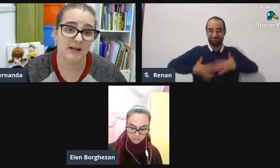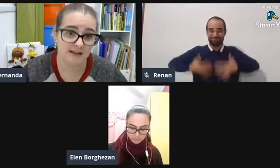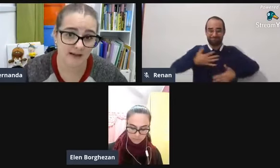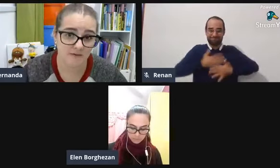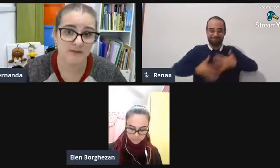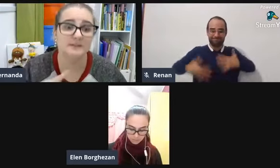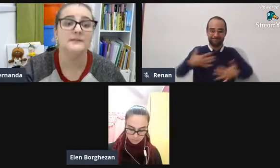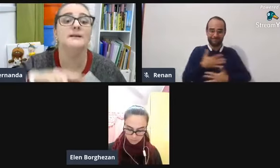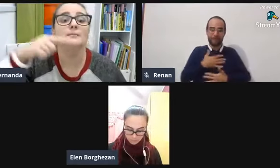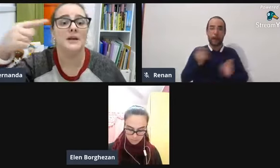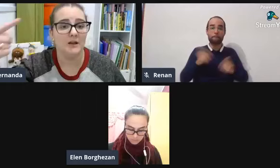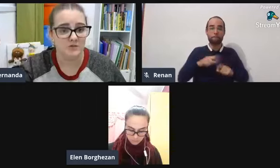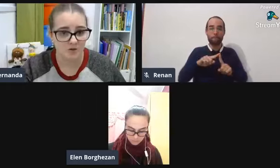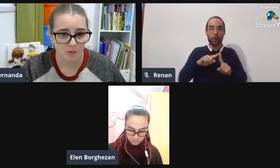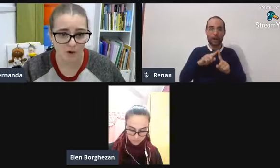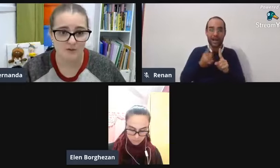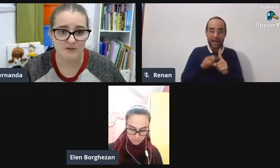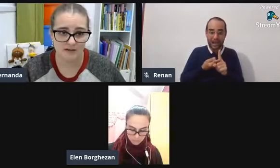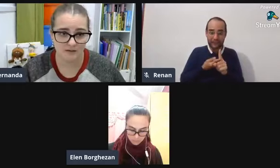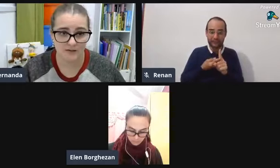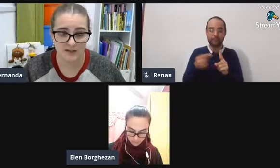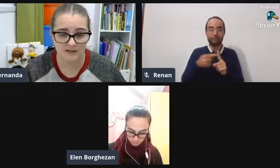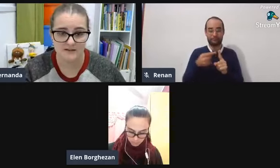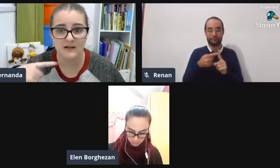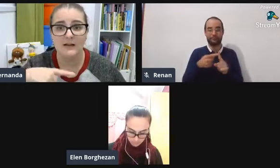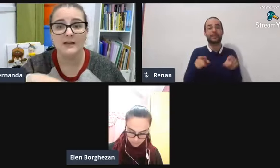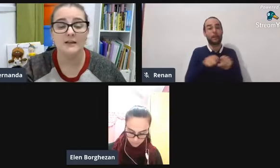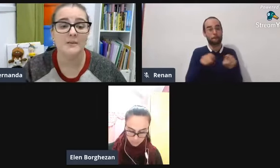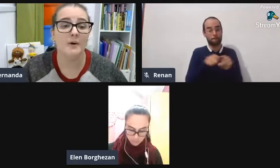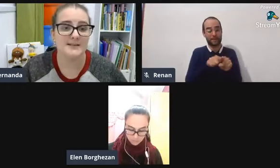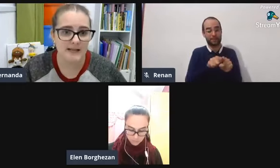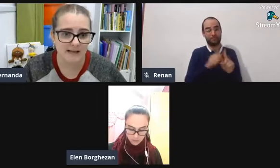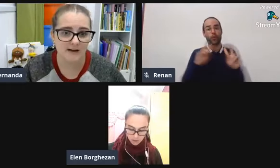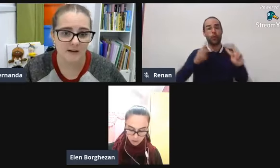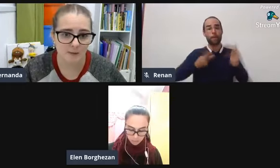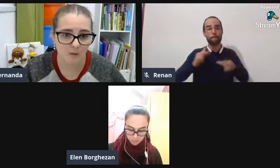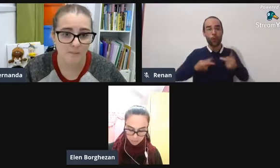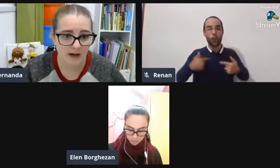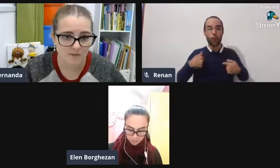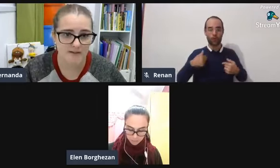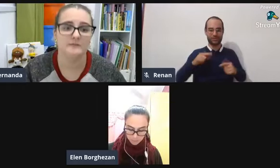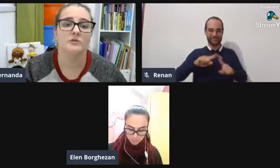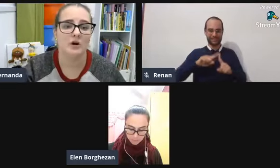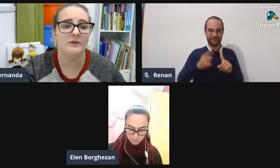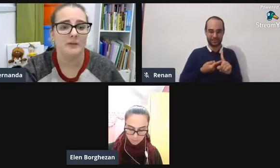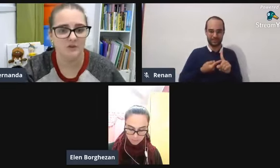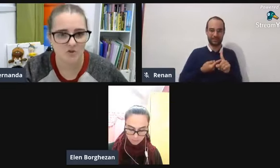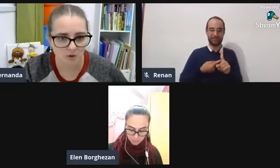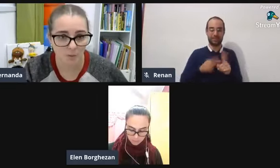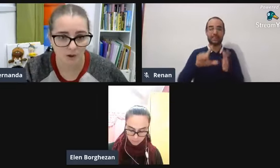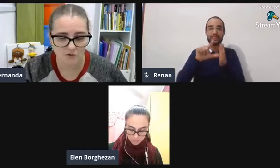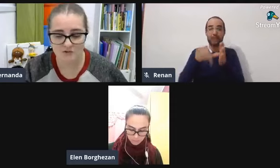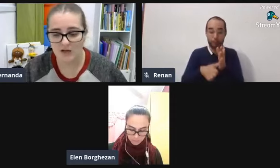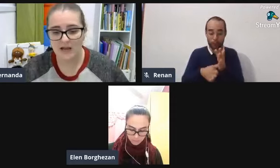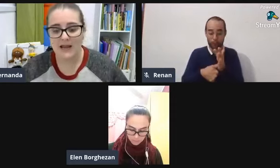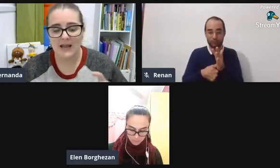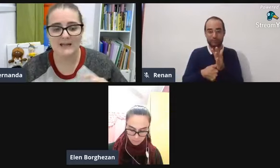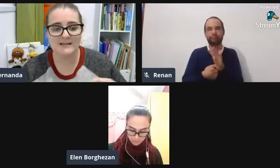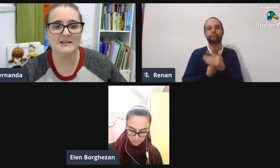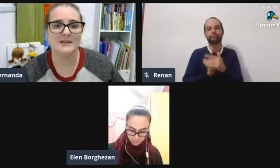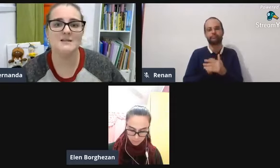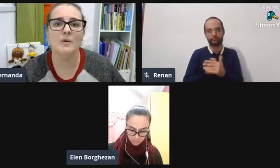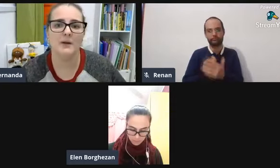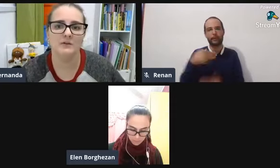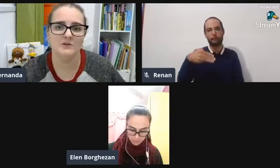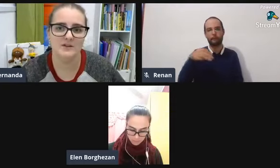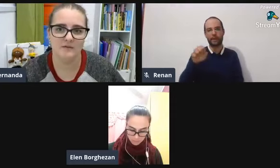vir a ficar grávida, também os hormônios da gravidez, e depois ela entra na menopausa, novamente os hormônios.